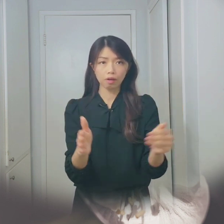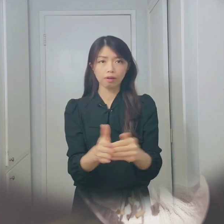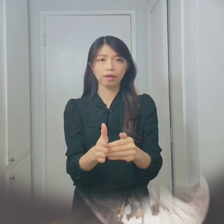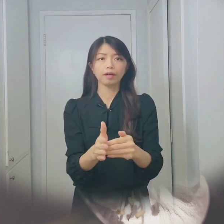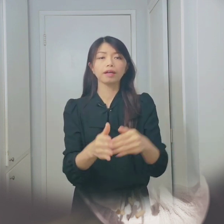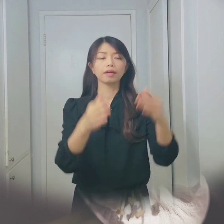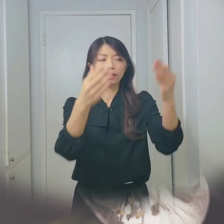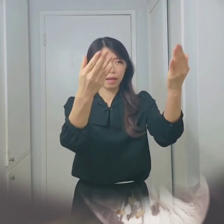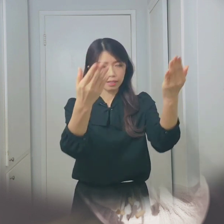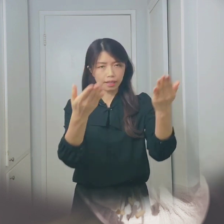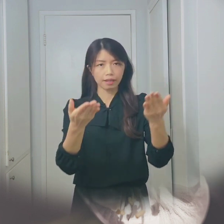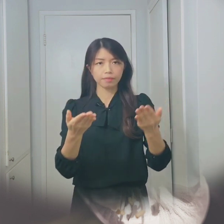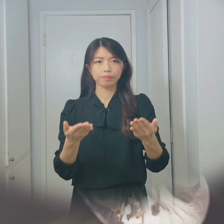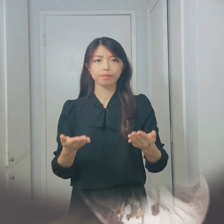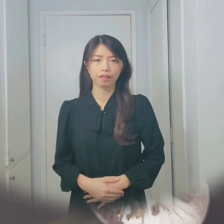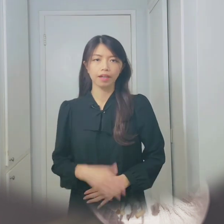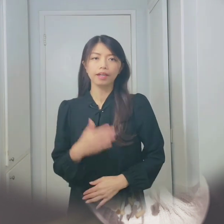완성하시네.